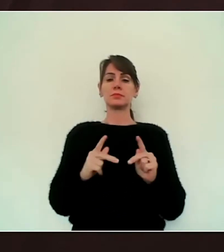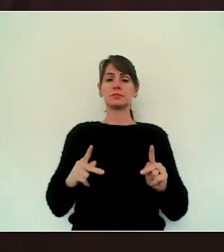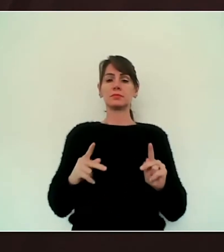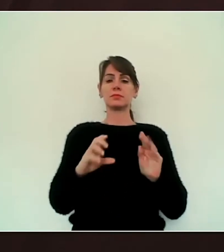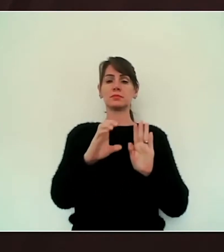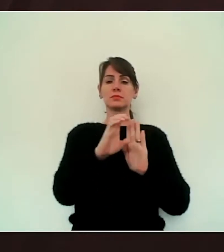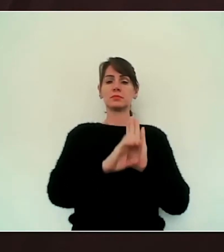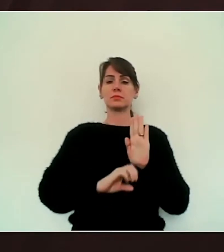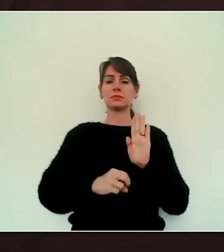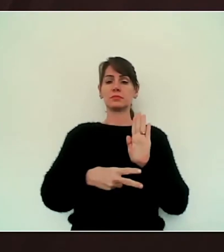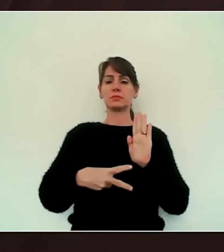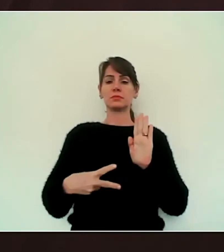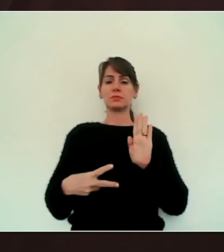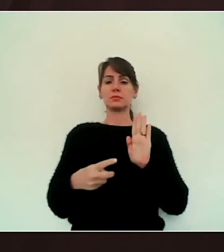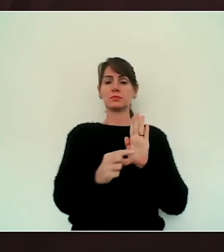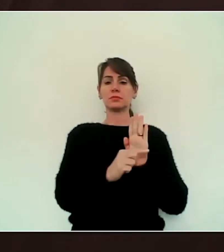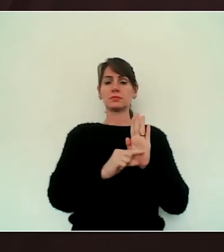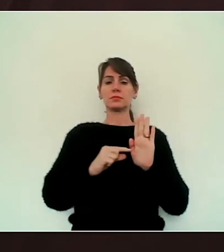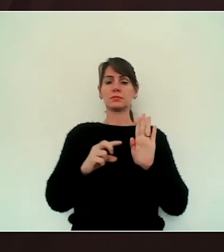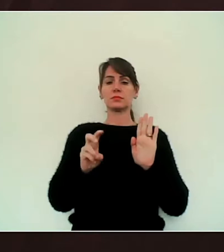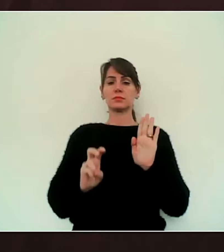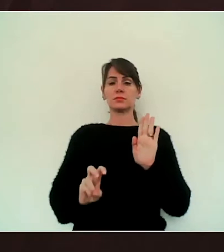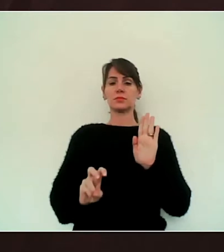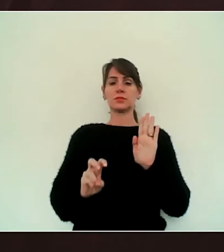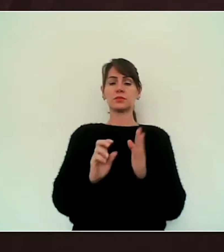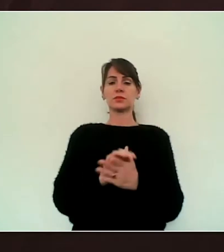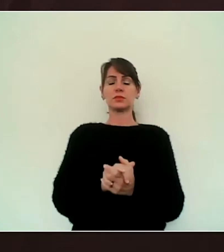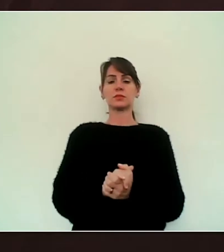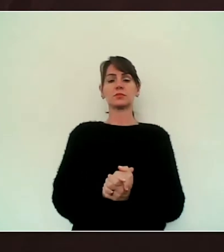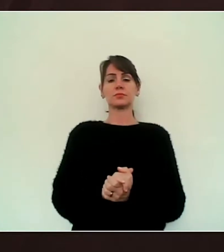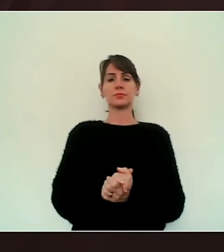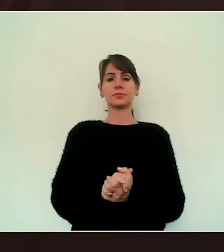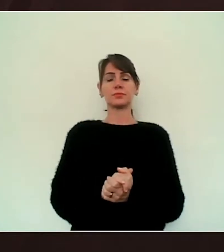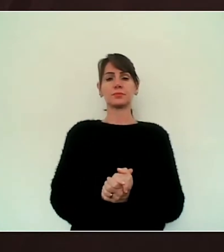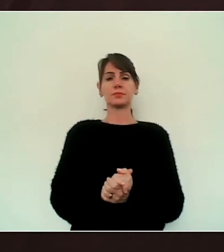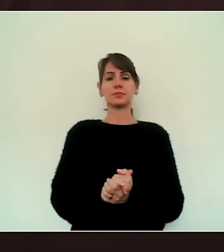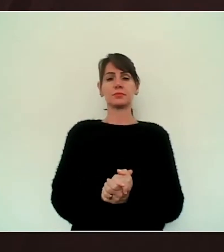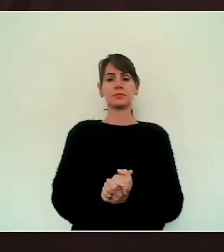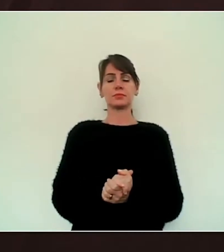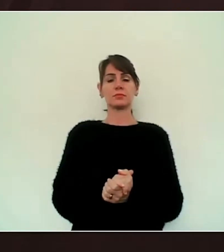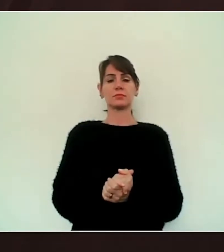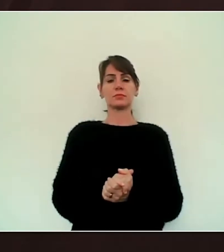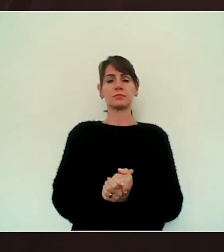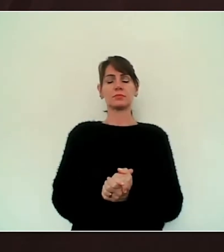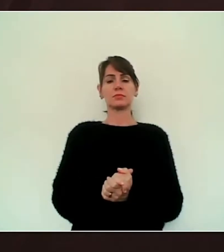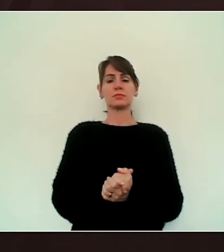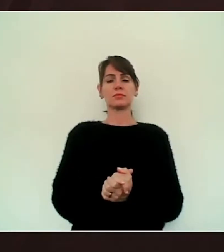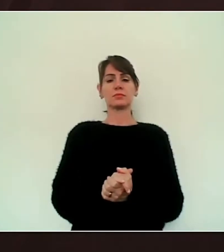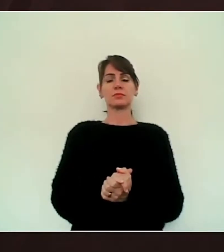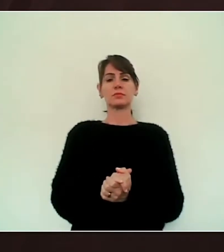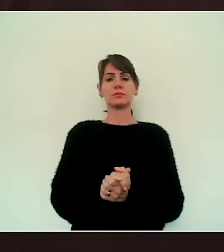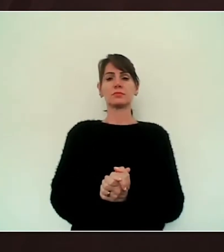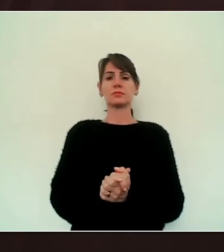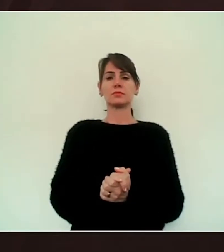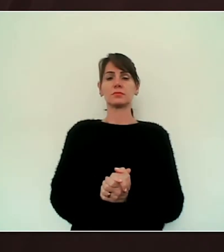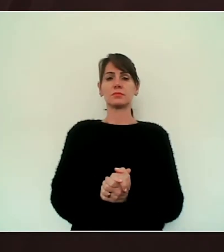olhada. Outro sim, também tu tens os que da mesma